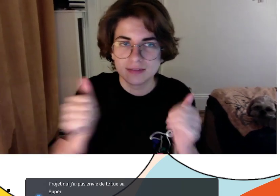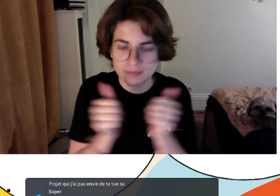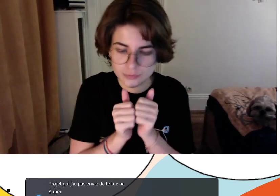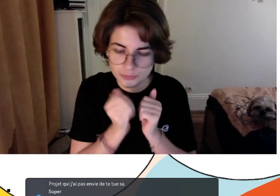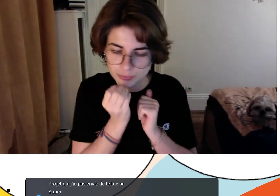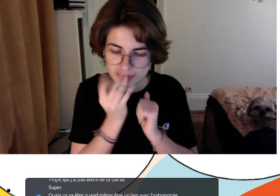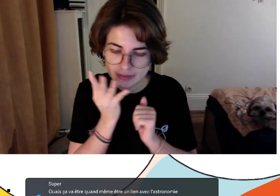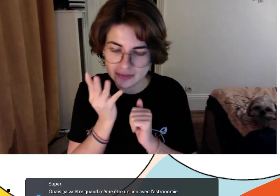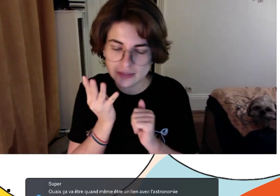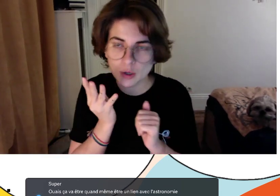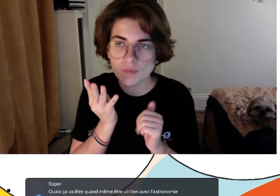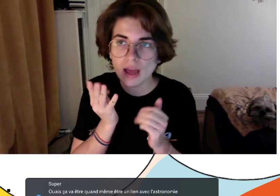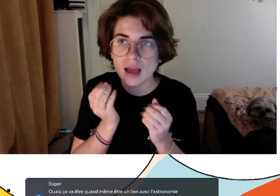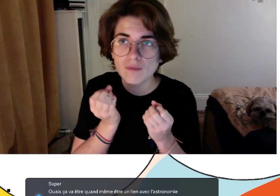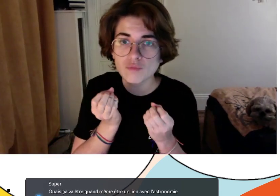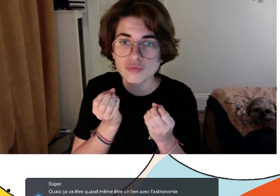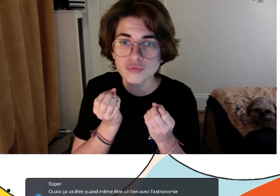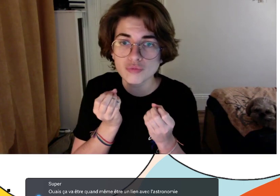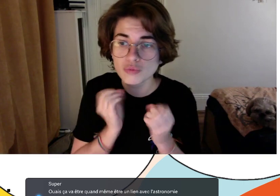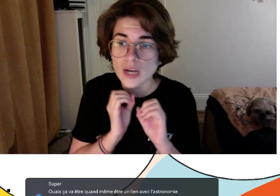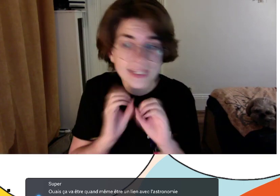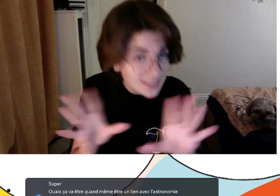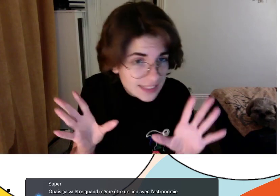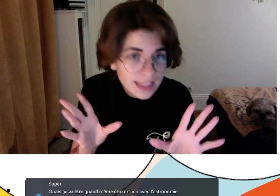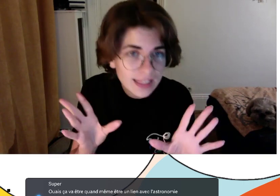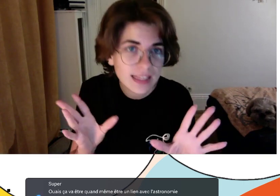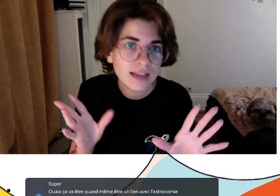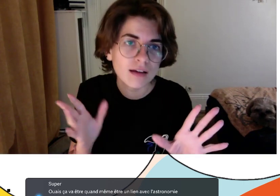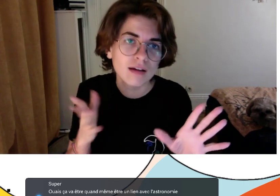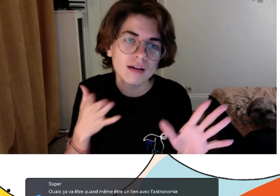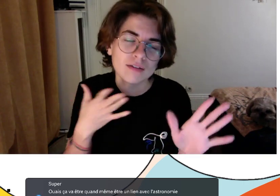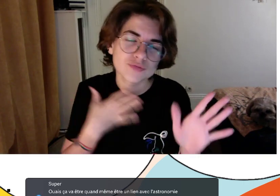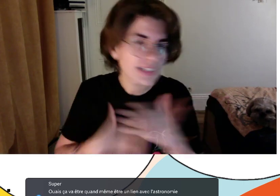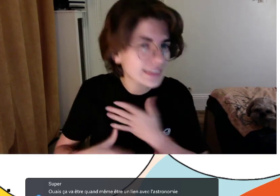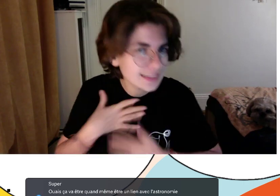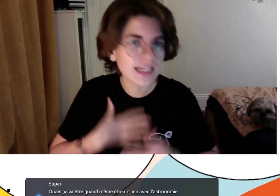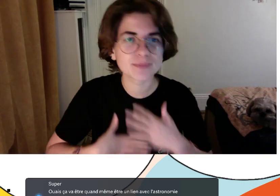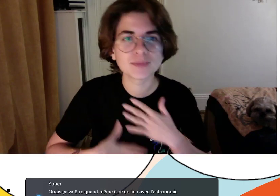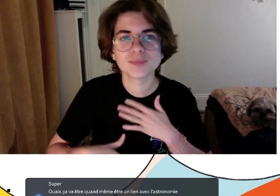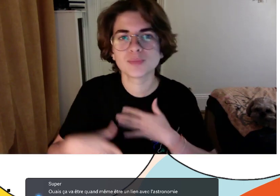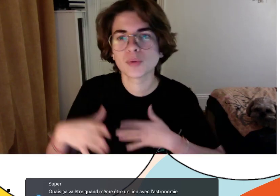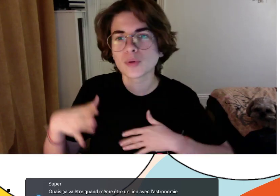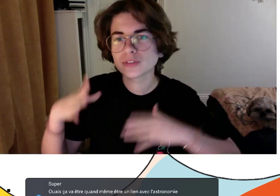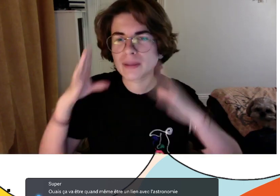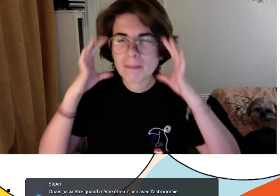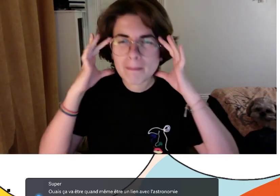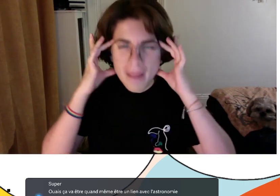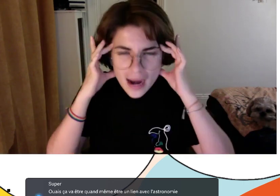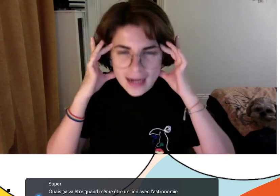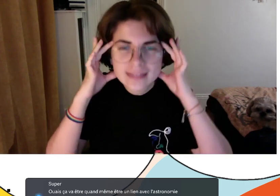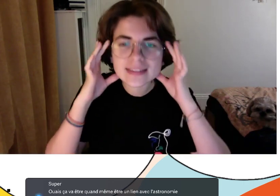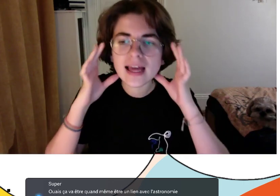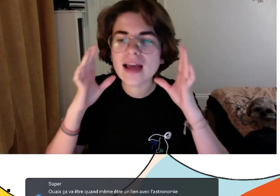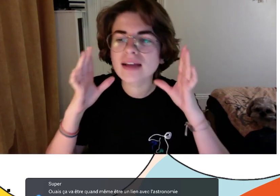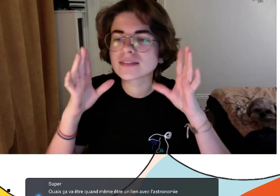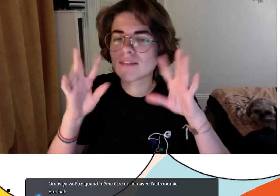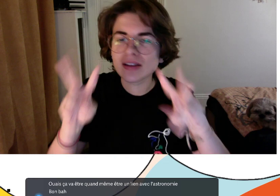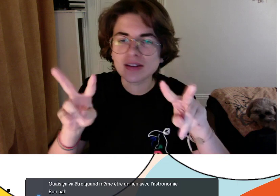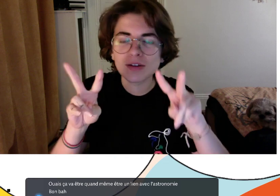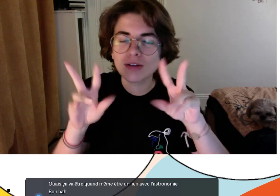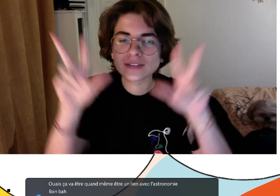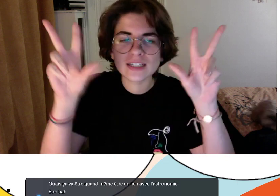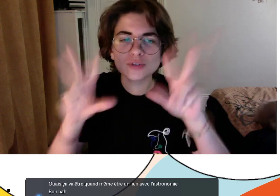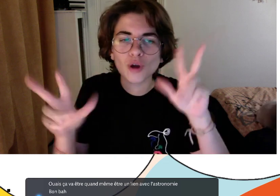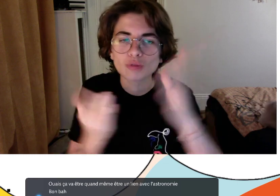avec Sweetie, bah, vous laissez fatiguer un petit peu. J'ai mal à la tête